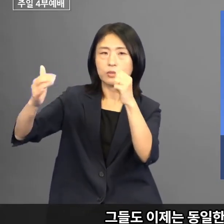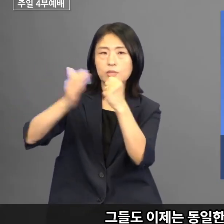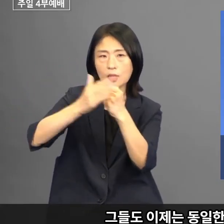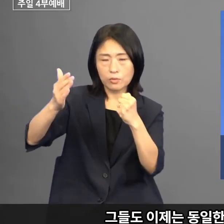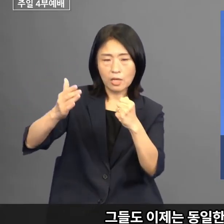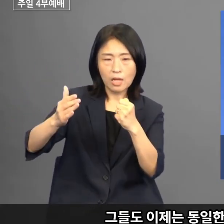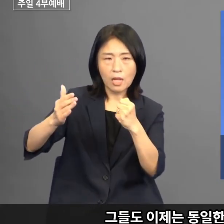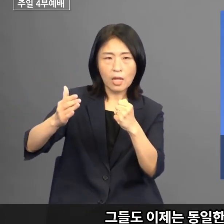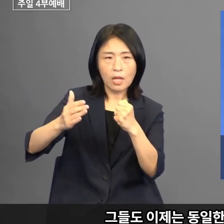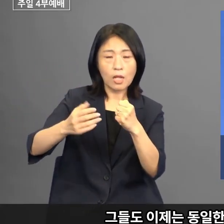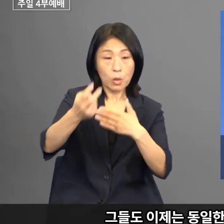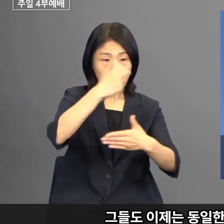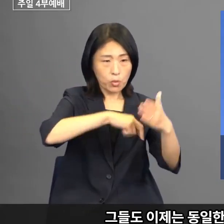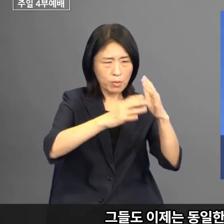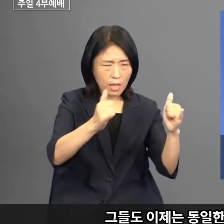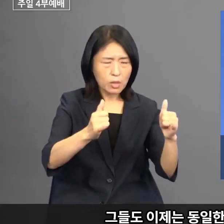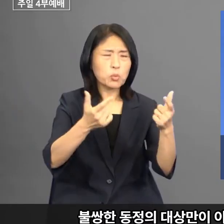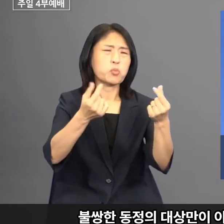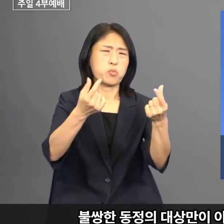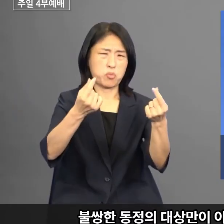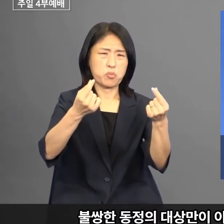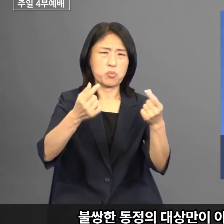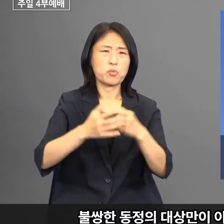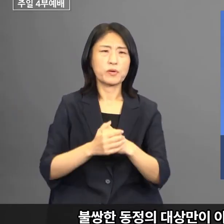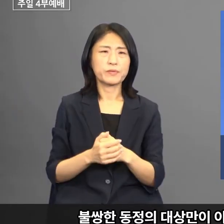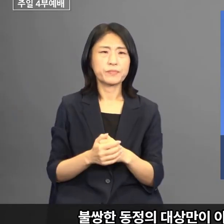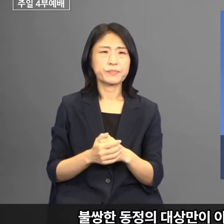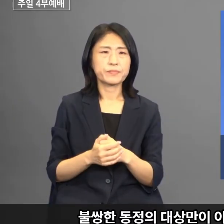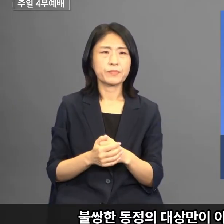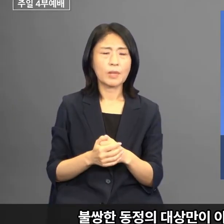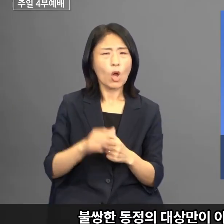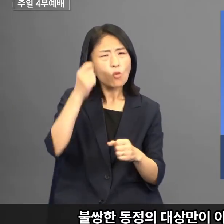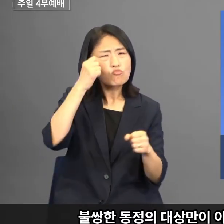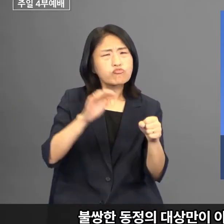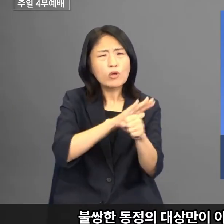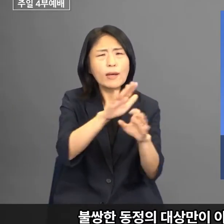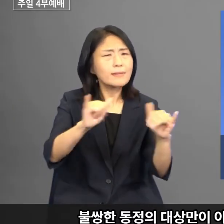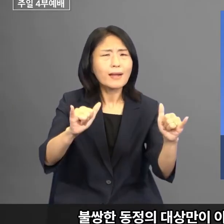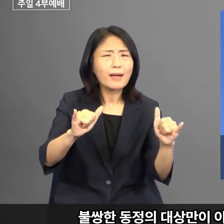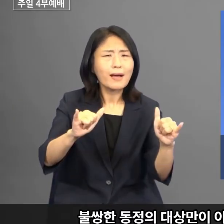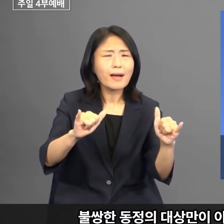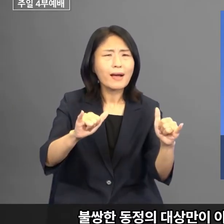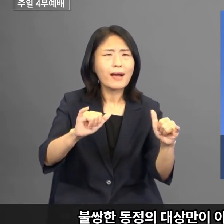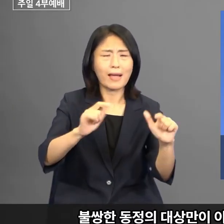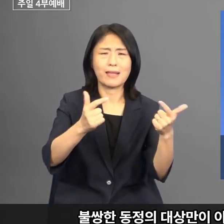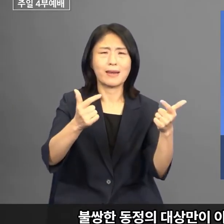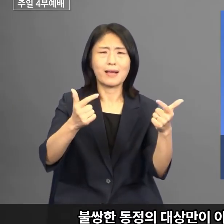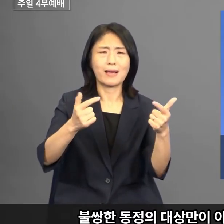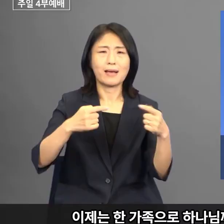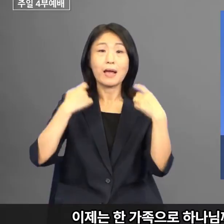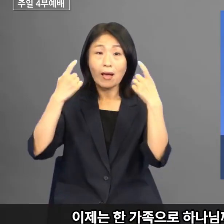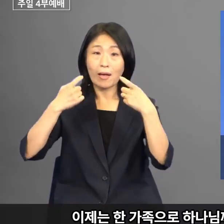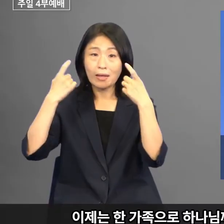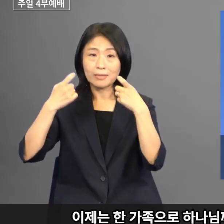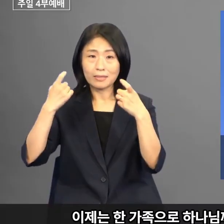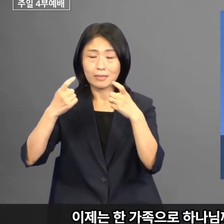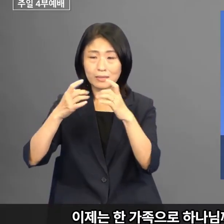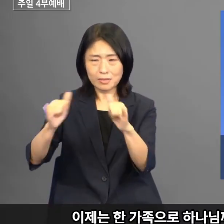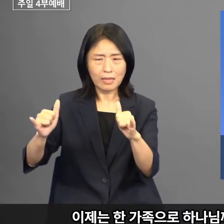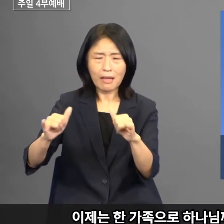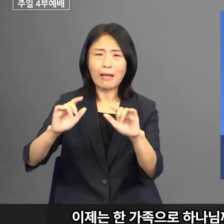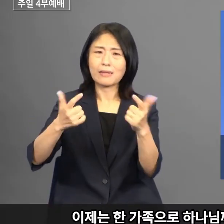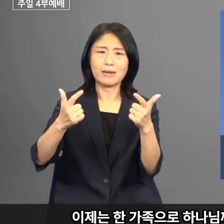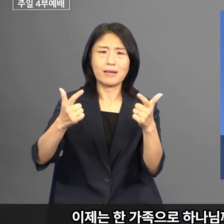동일한 가족이 되었다는 것이죠. 불쌍한 동정의 대상만이 아니라 어색한 나그네도 아니고 이제는